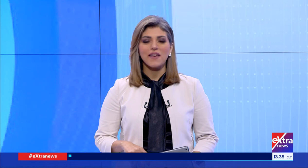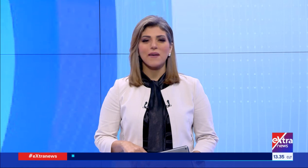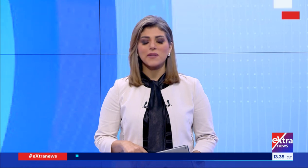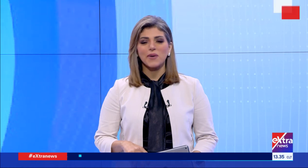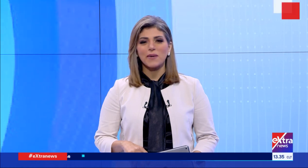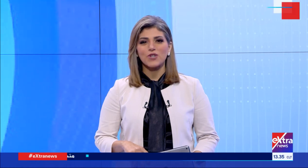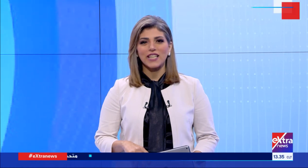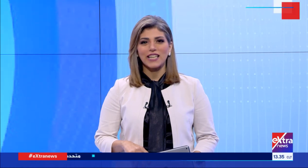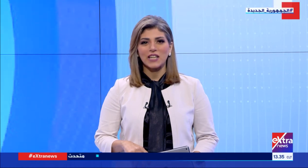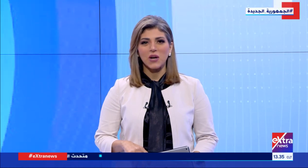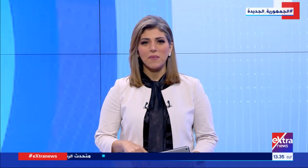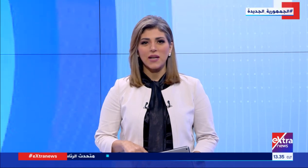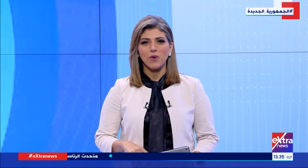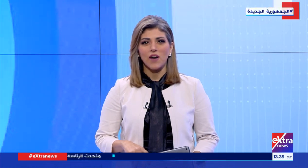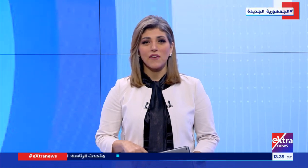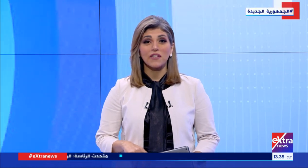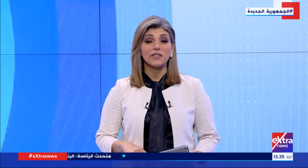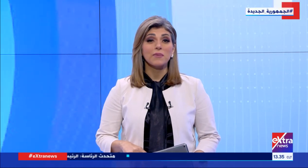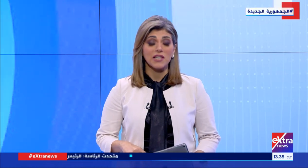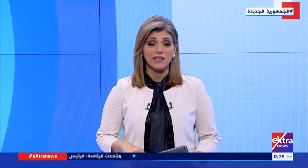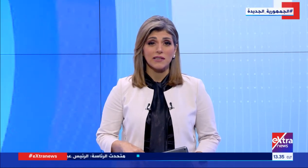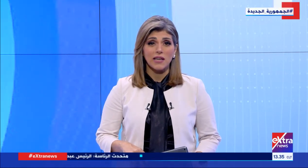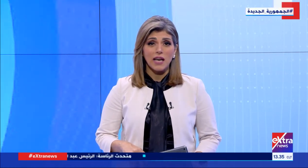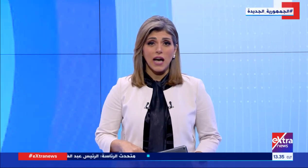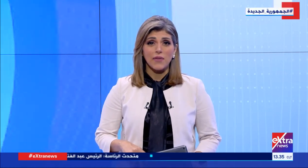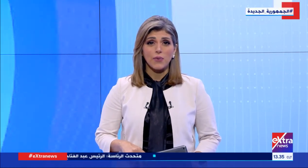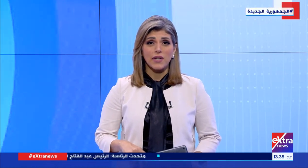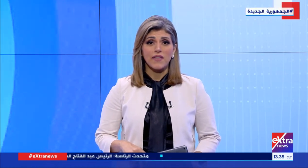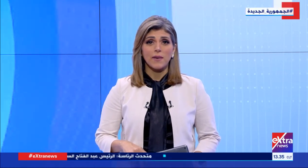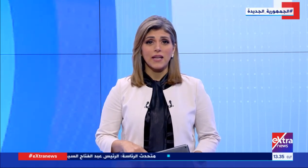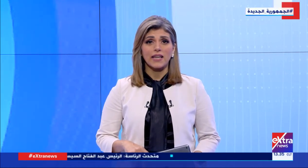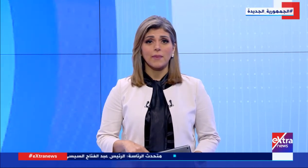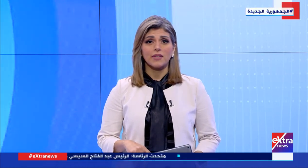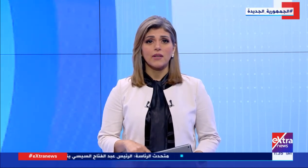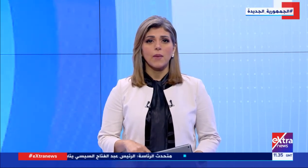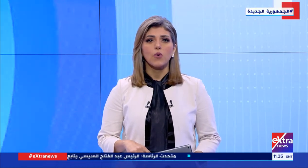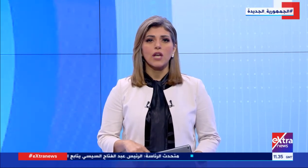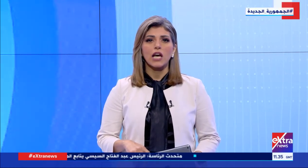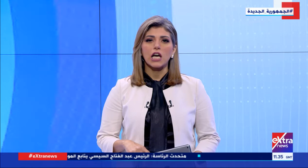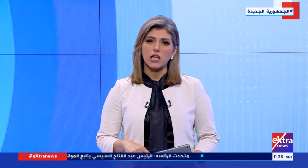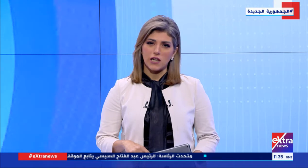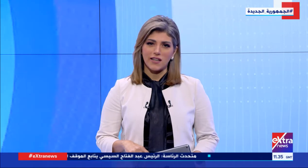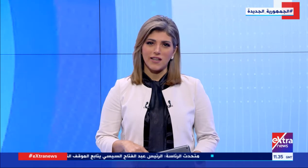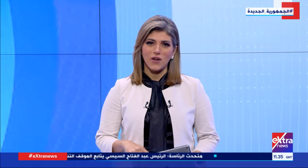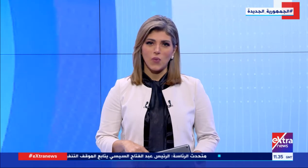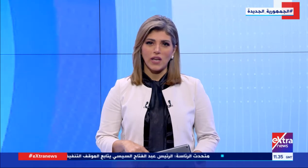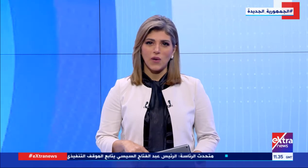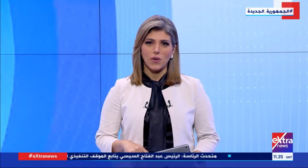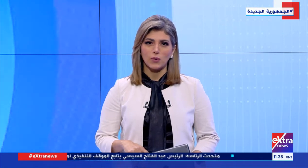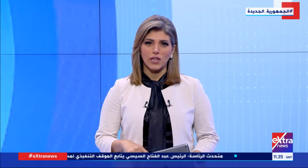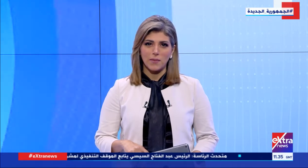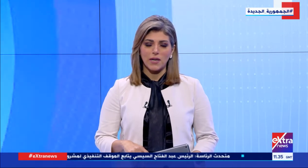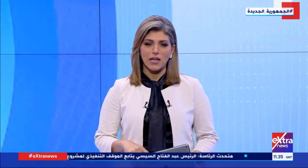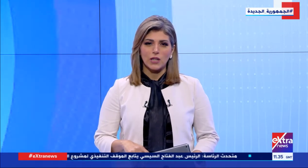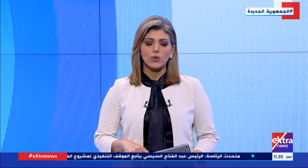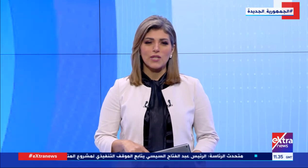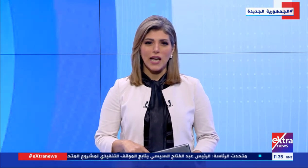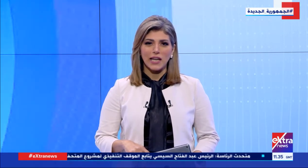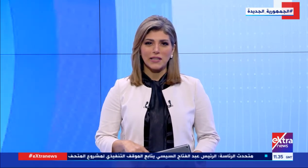نذهب سويا مشاهدي الكرام إلى محافظة دمياط، حيث نذهب إلى كابتن منى عراقي، وهي أول مدربة تساعد